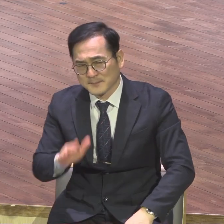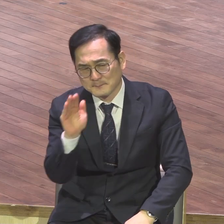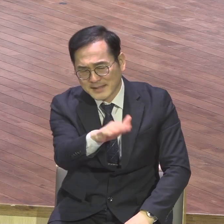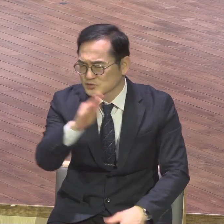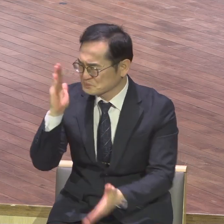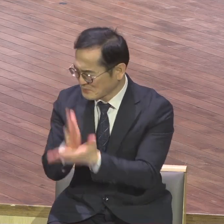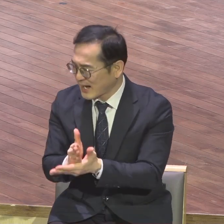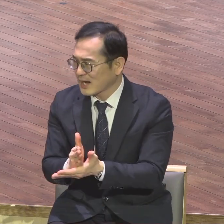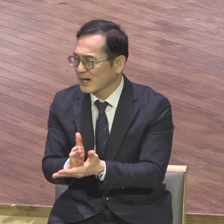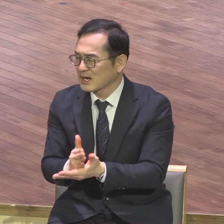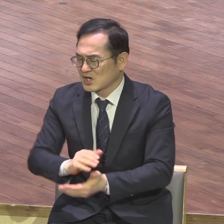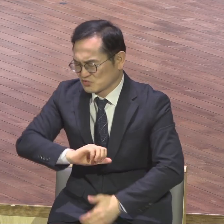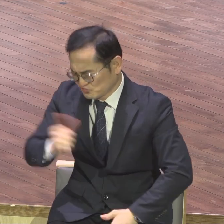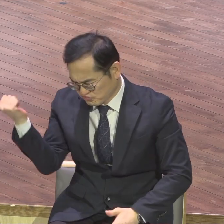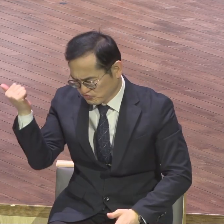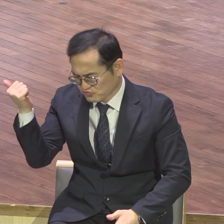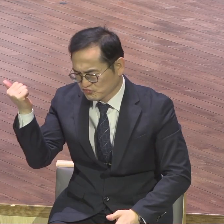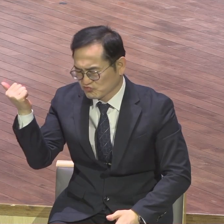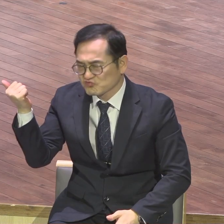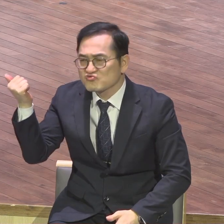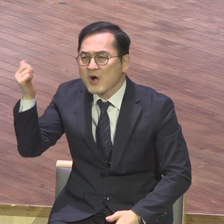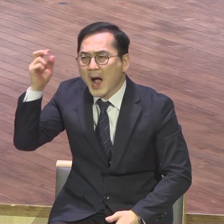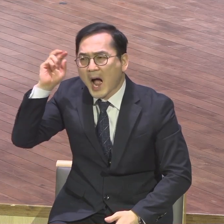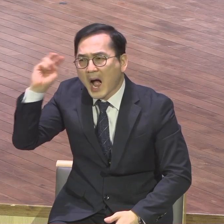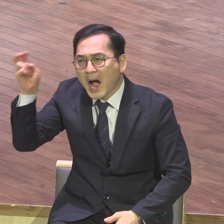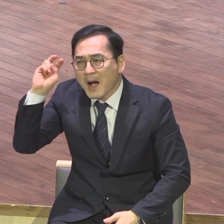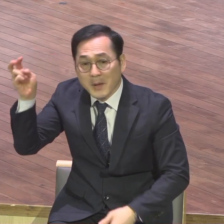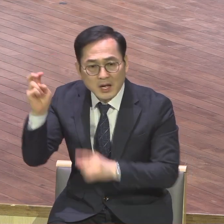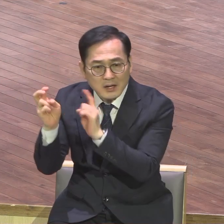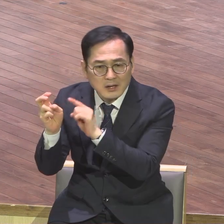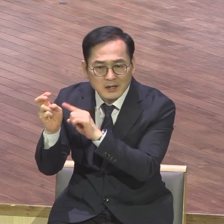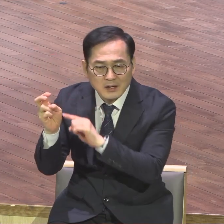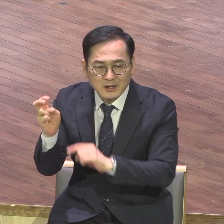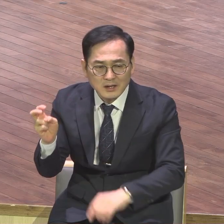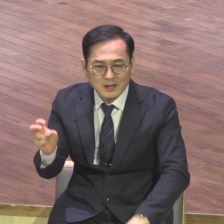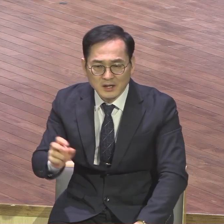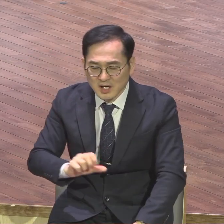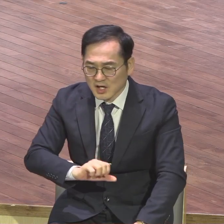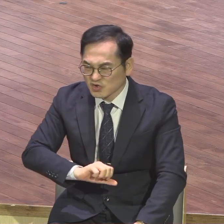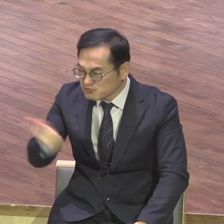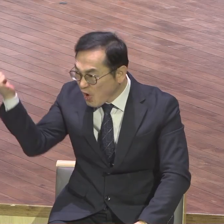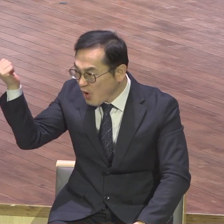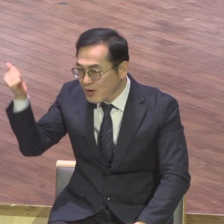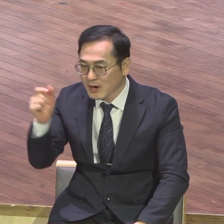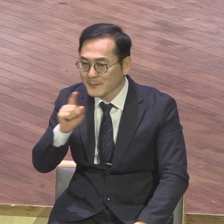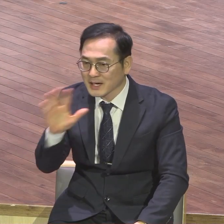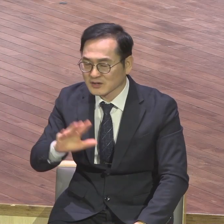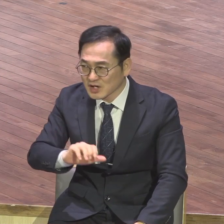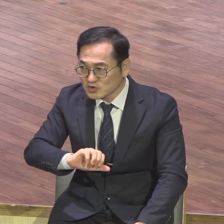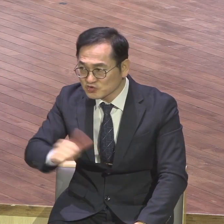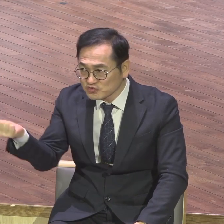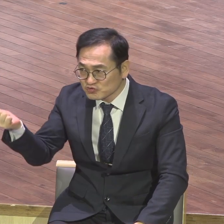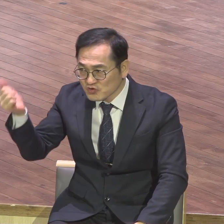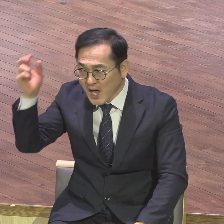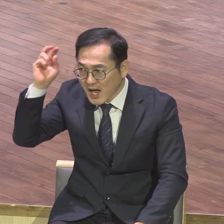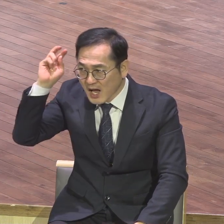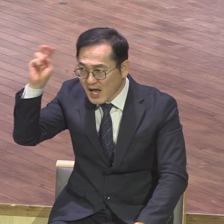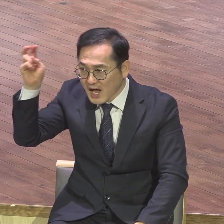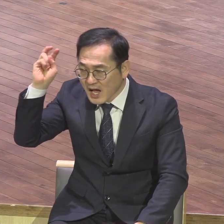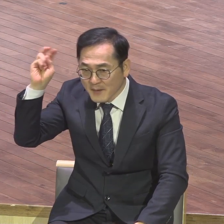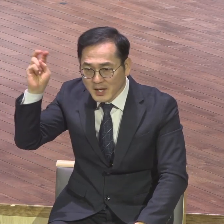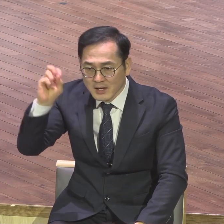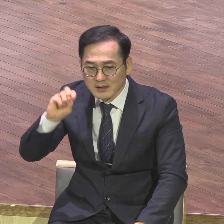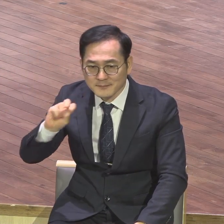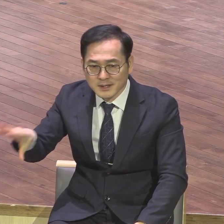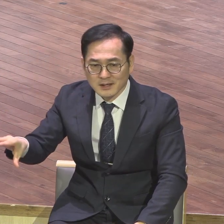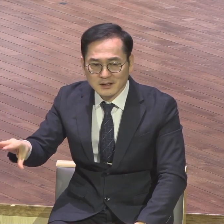만지도 말라. 너희가 죽을까 하노라. 이렇게 반드시 죽는다를 죽을까 하노라